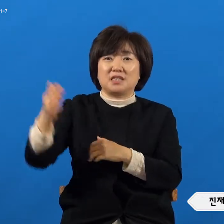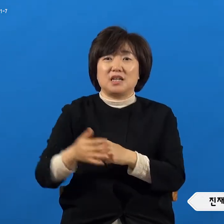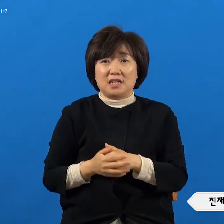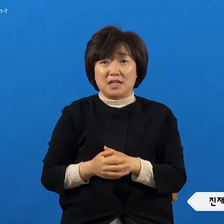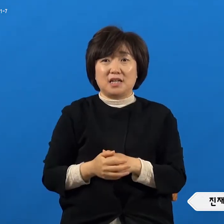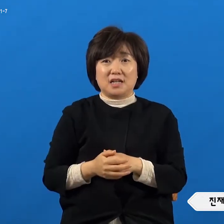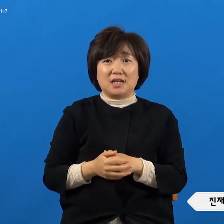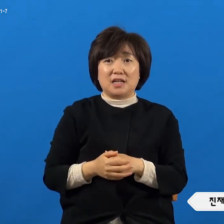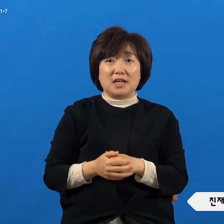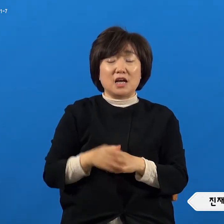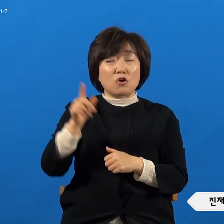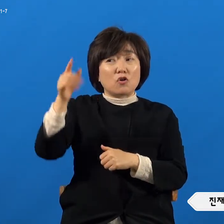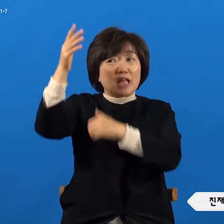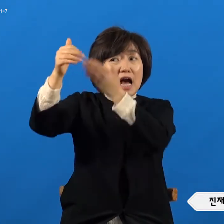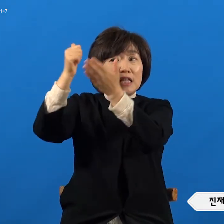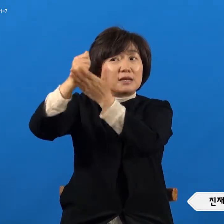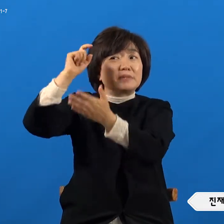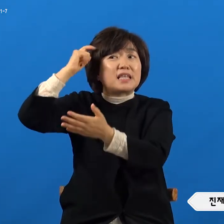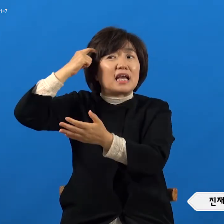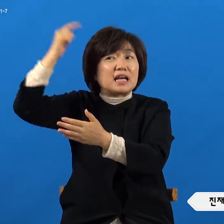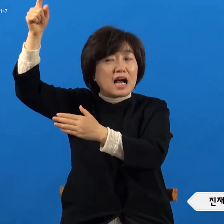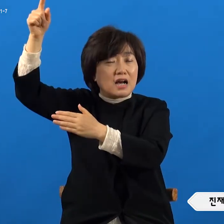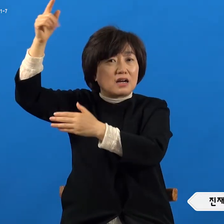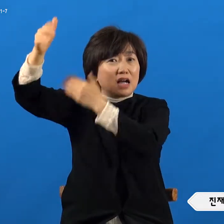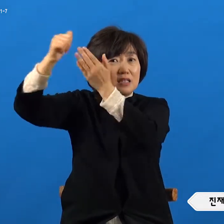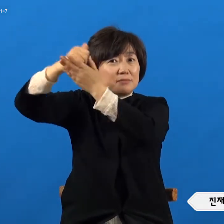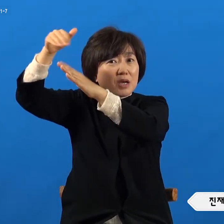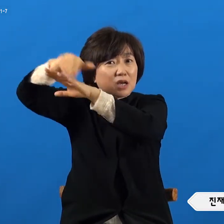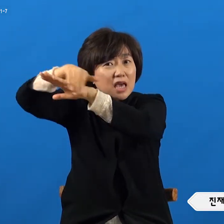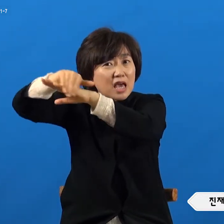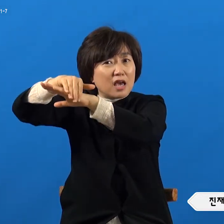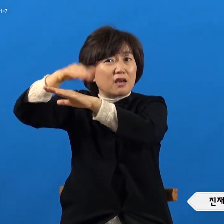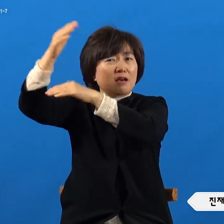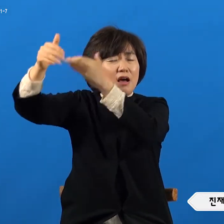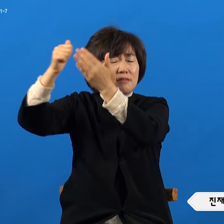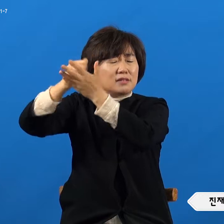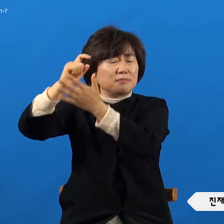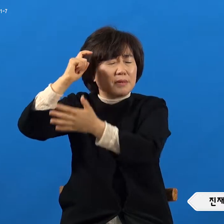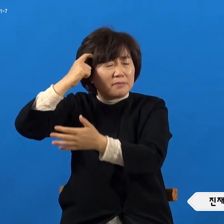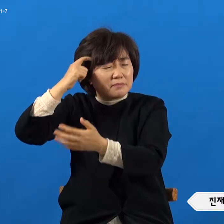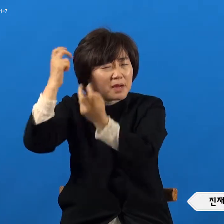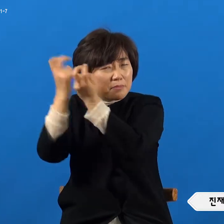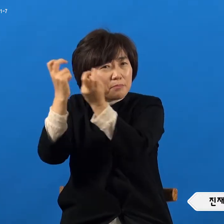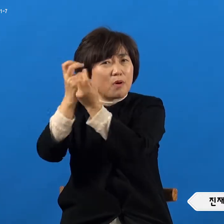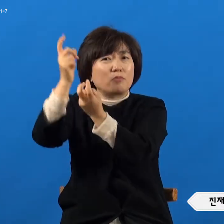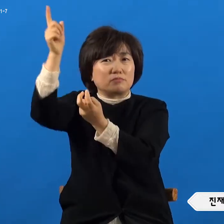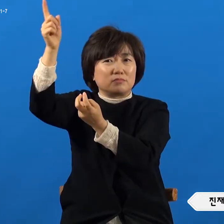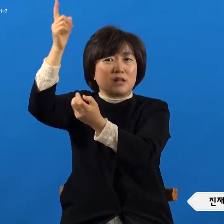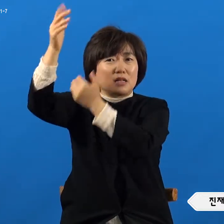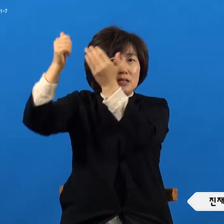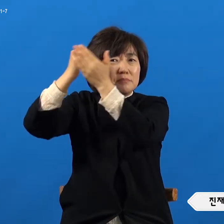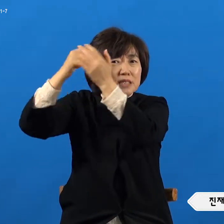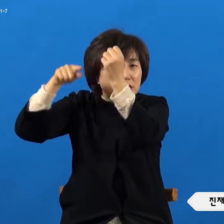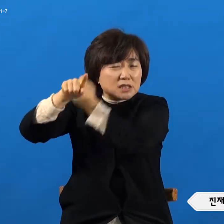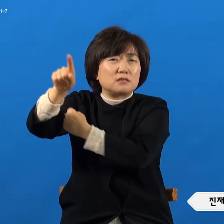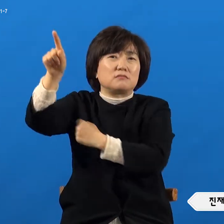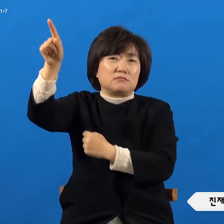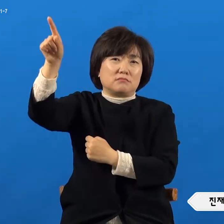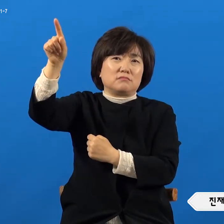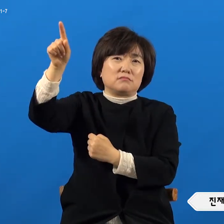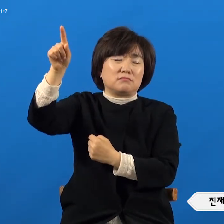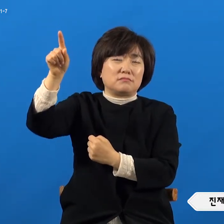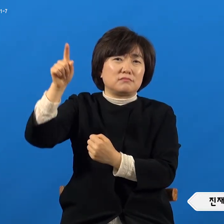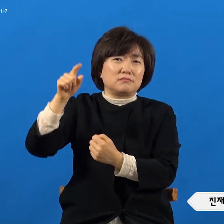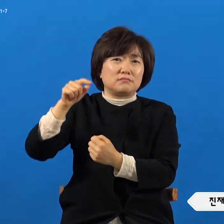거기에는 하나님의 생각이 있습니다. 거기에는 하나님의 가치가 있습니다. 거기에는 하나님의 뜻이 있습니다.